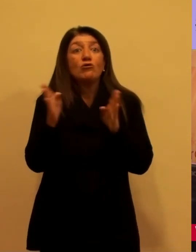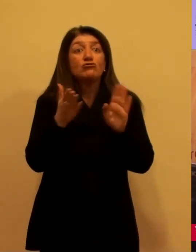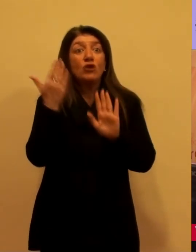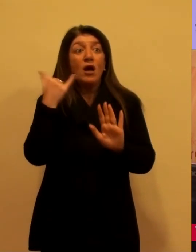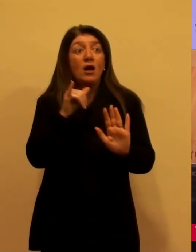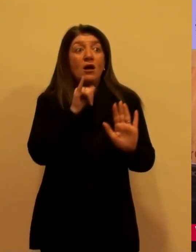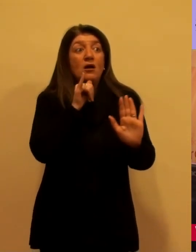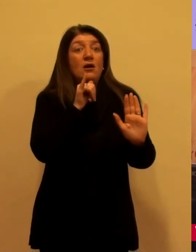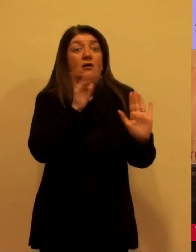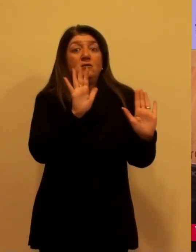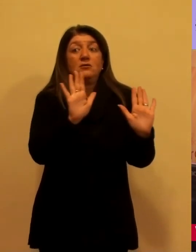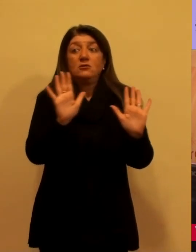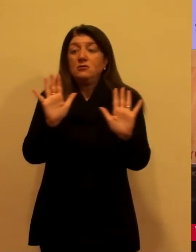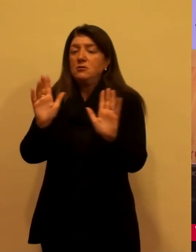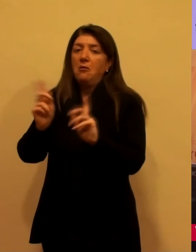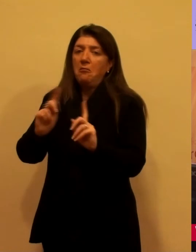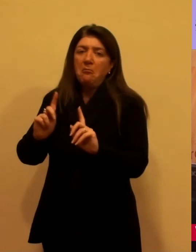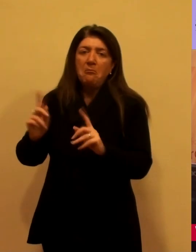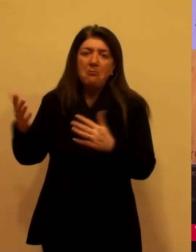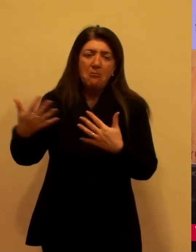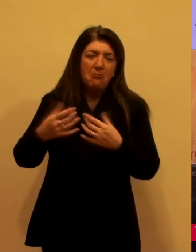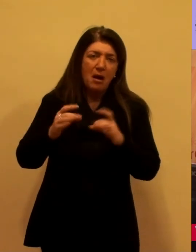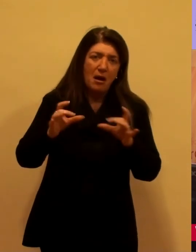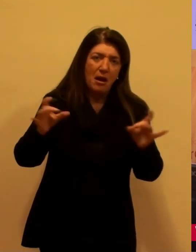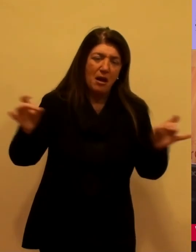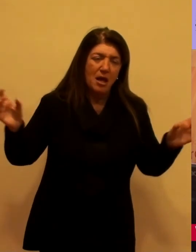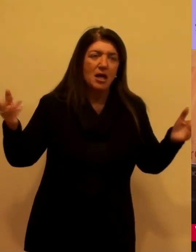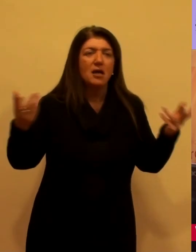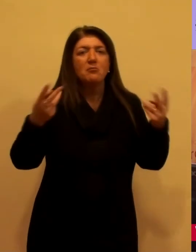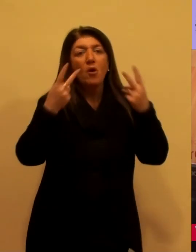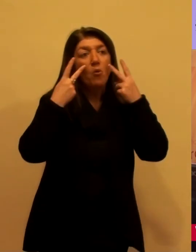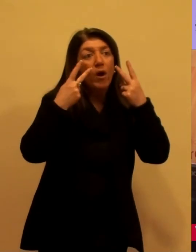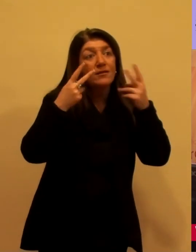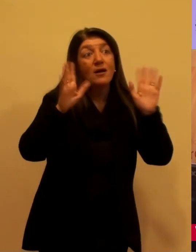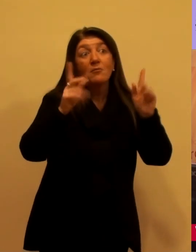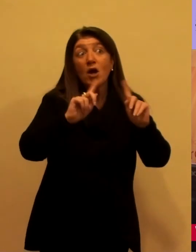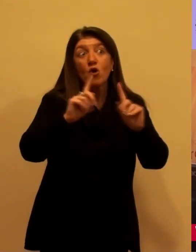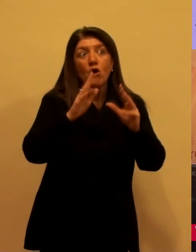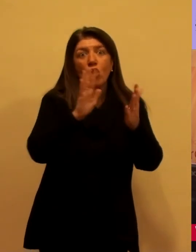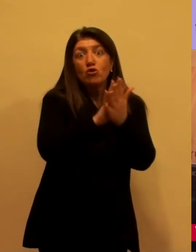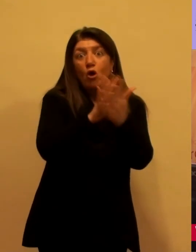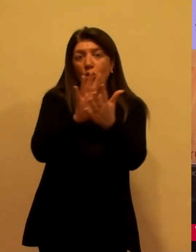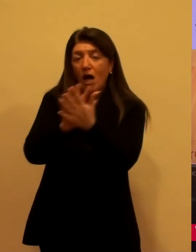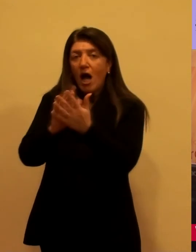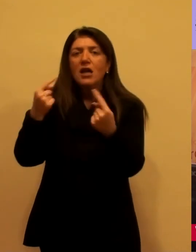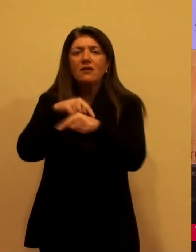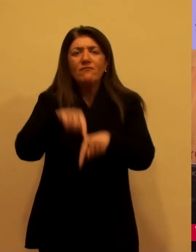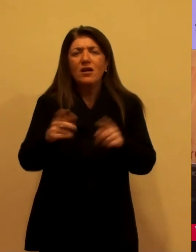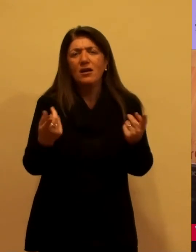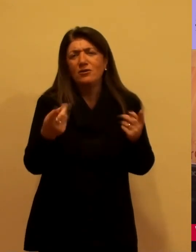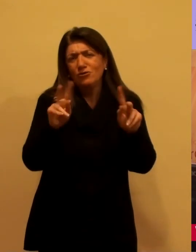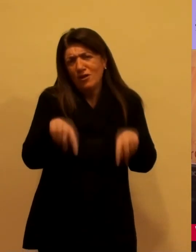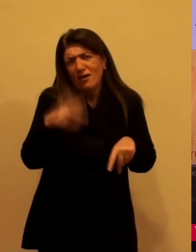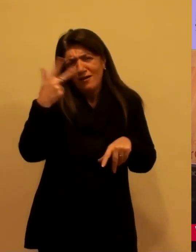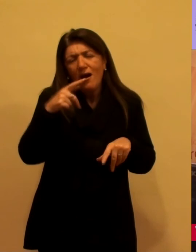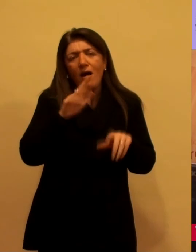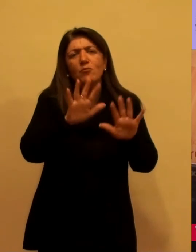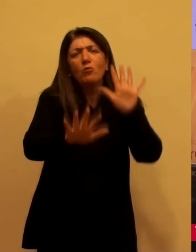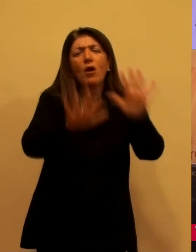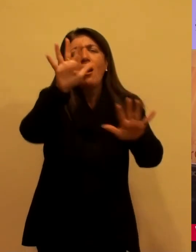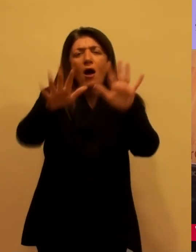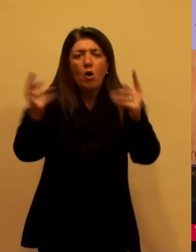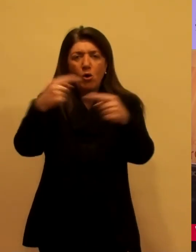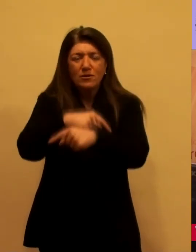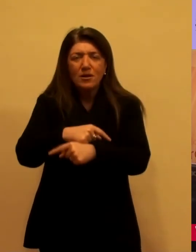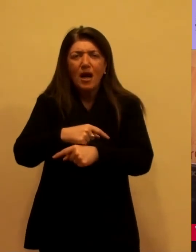un po' di timore rispetto a quello che si fa, guardare ma non toccare. Qui invece esatto. Si invita proprio al contrario. Esatto. Il Miao Bar, come si chiama